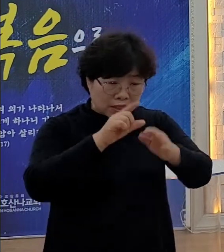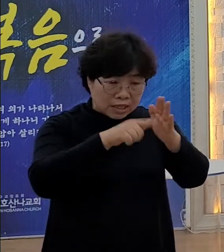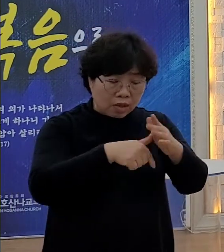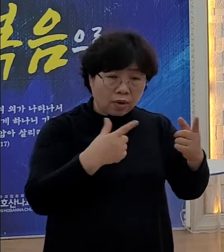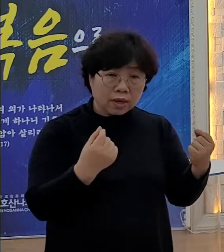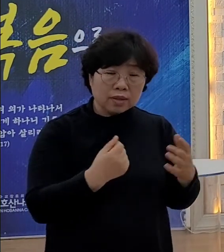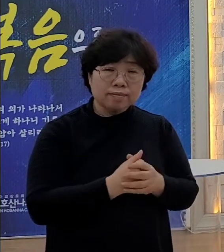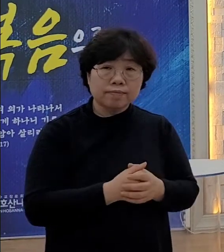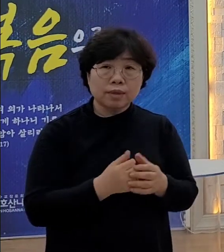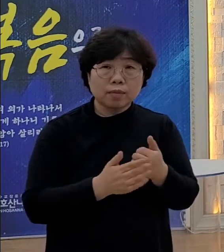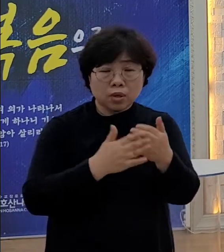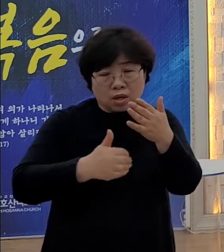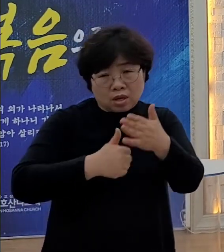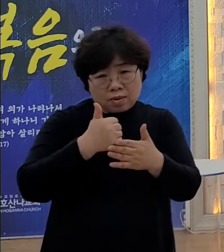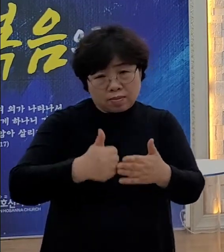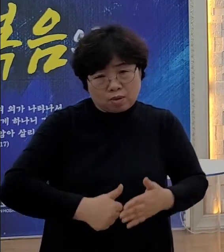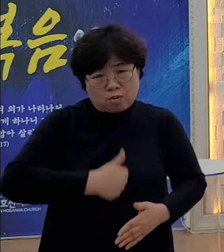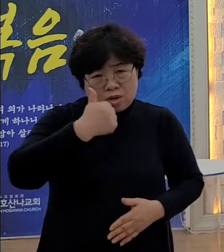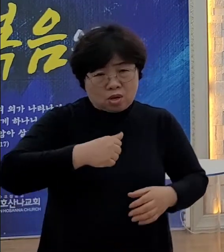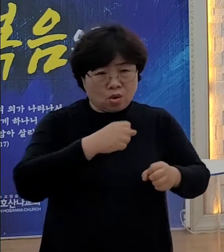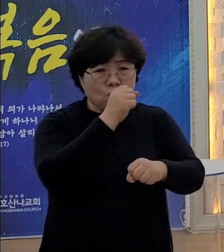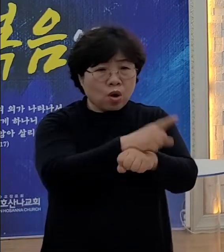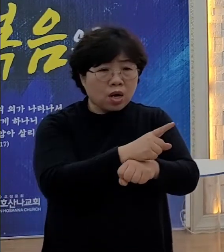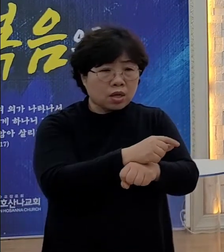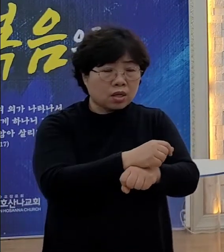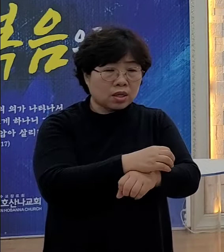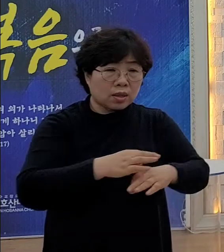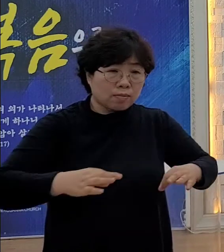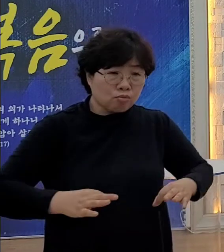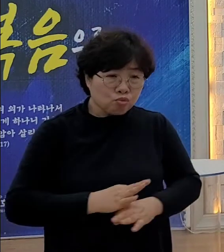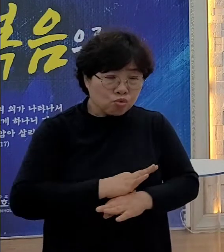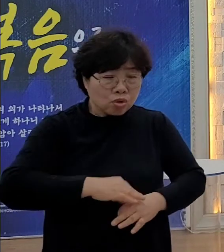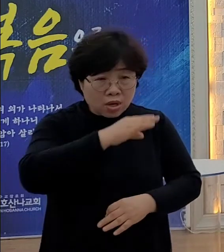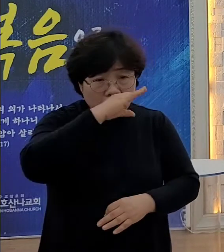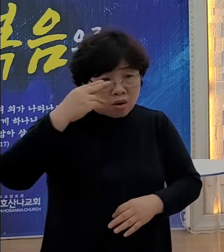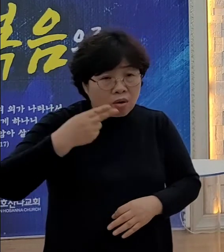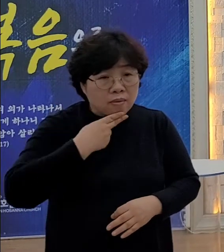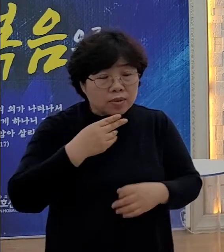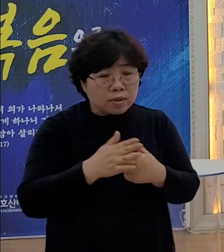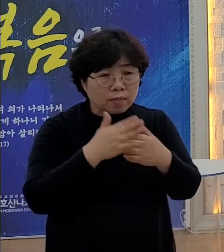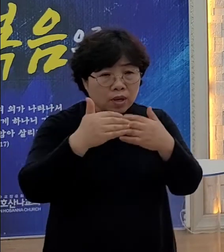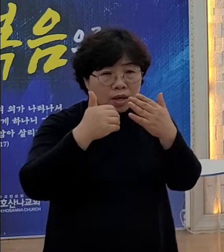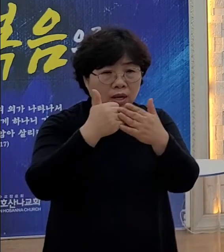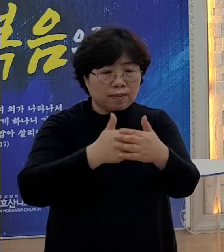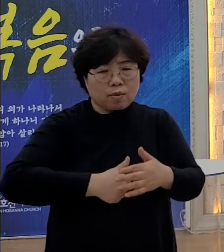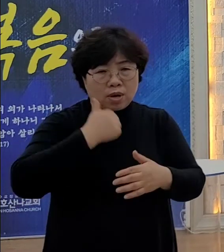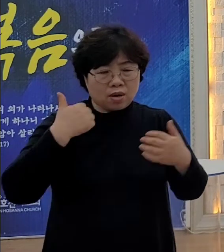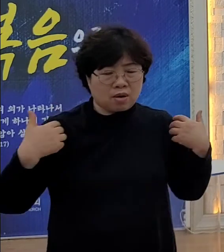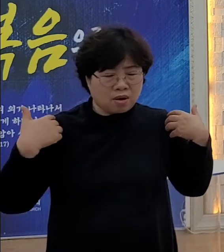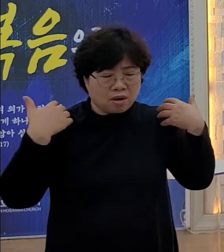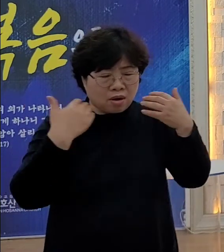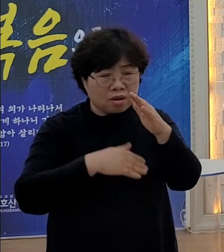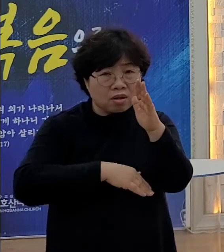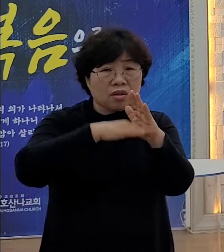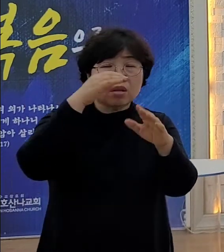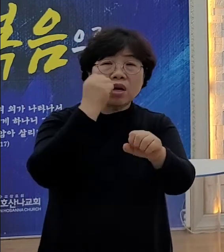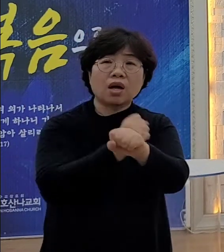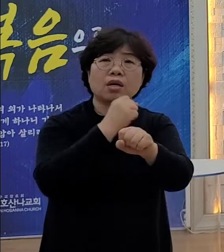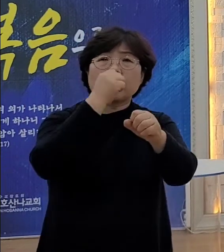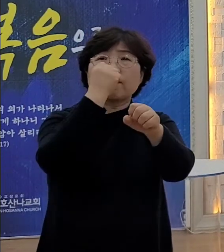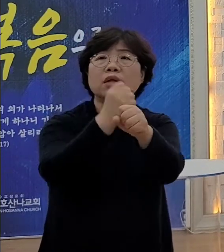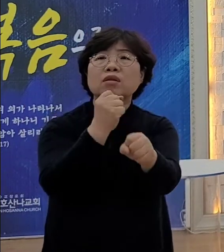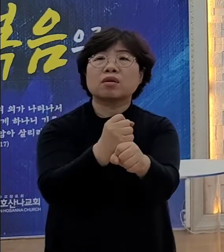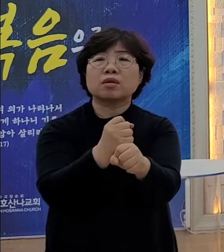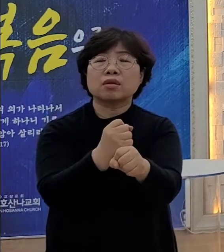하나님의 진노의 원인이 뭐였어요? 불경건과 이런 불의가 하나님의 진노를 가득하게 했다. 그래서 이 온 세상이